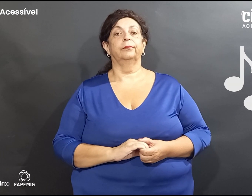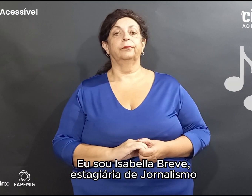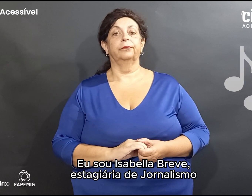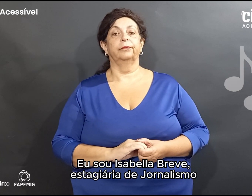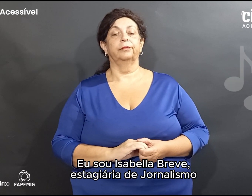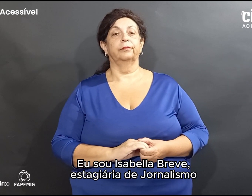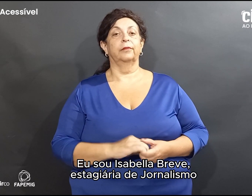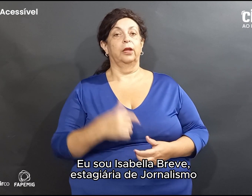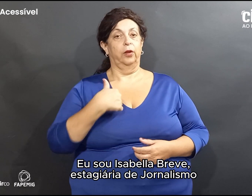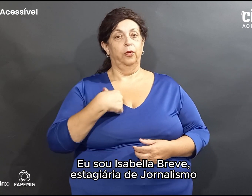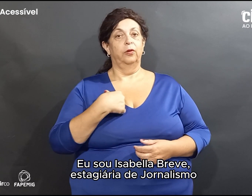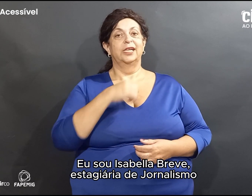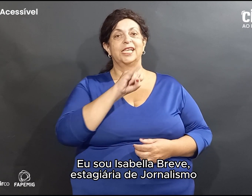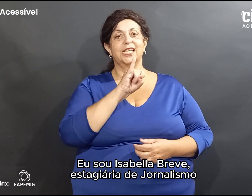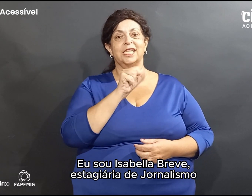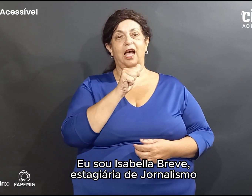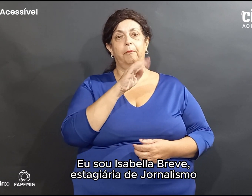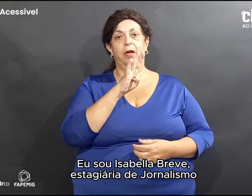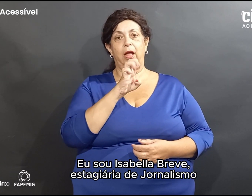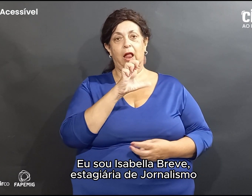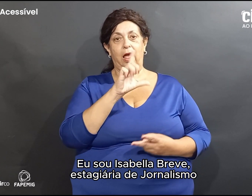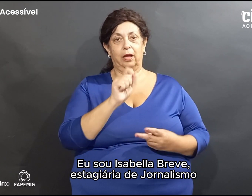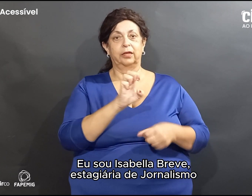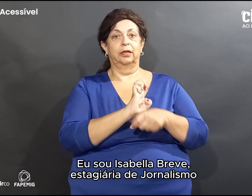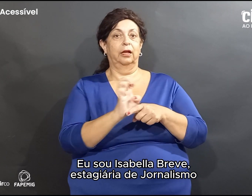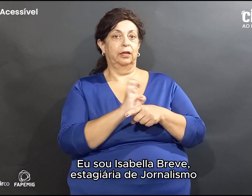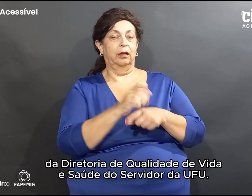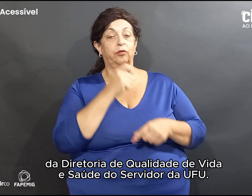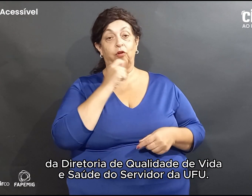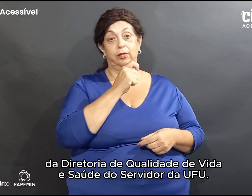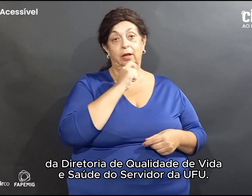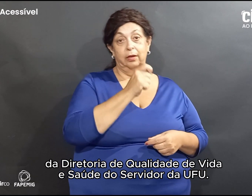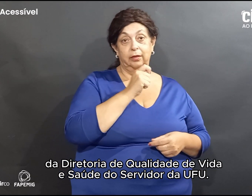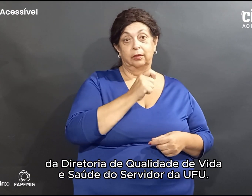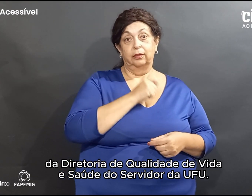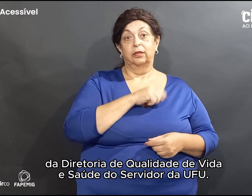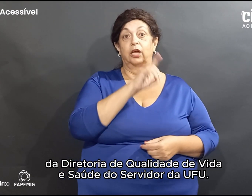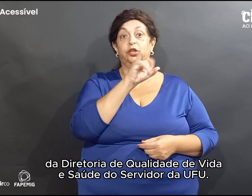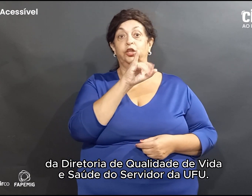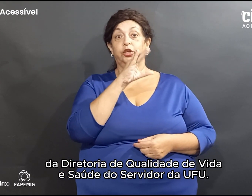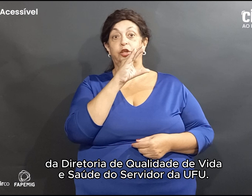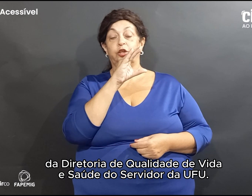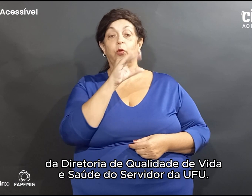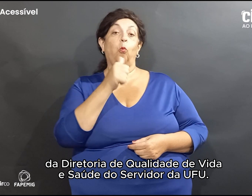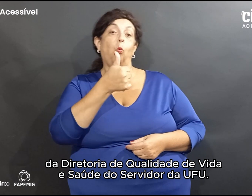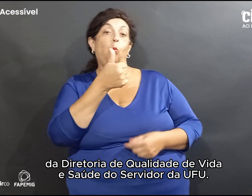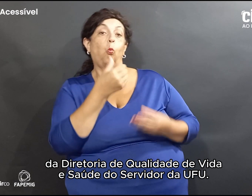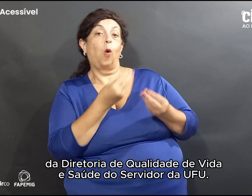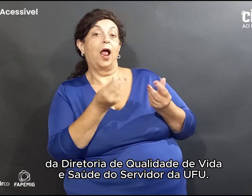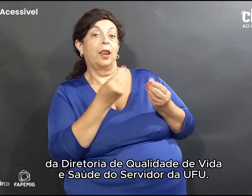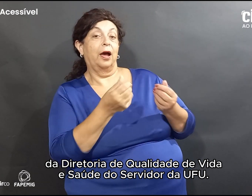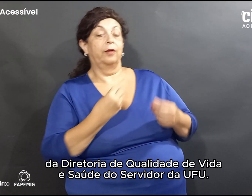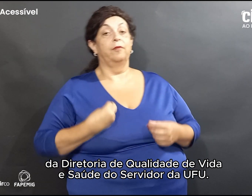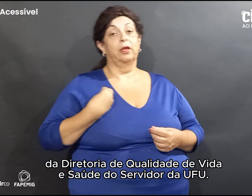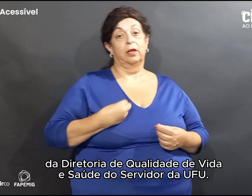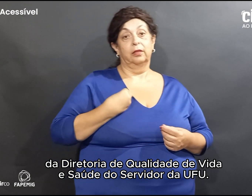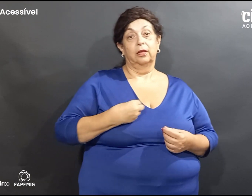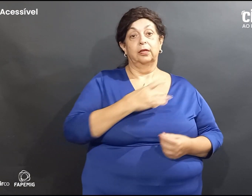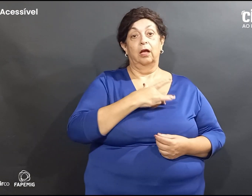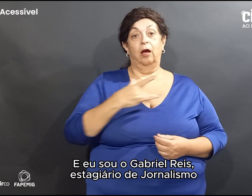Eu sou Isabela Breve, estagiária de jornalismo da Diretoria de Qualidade de Vida e Saúde do Servidor da UFO. E eu